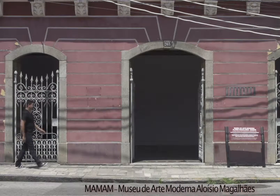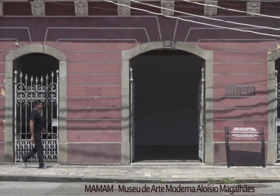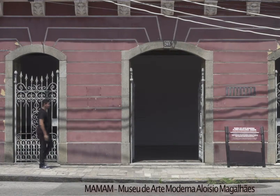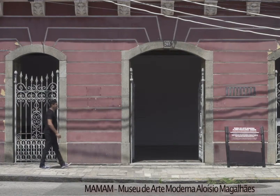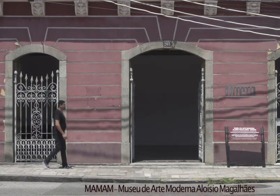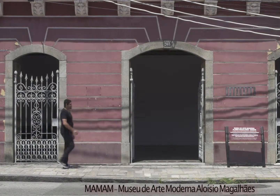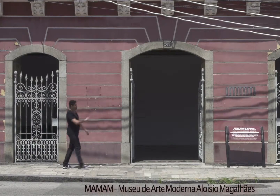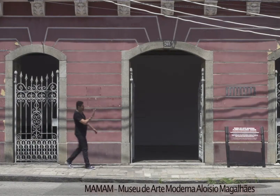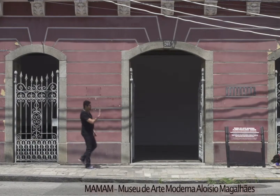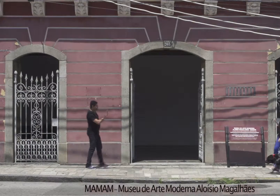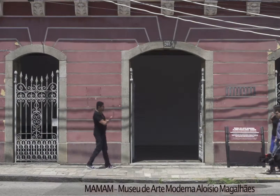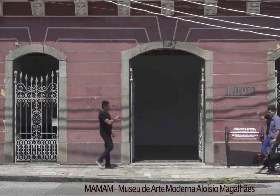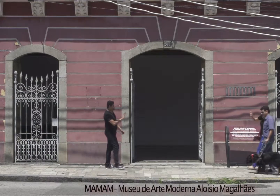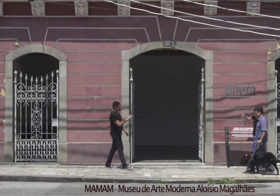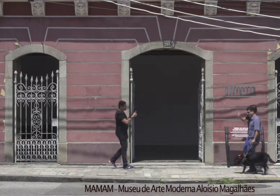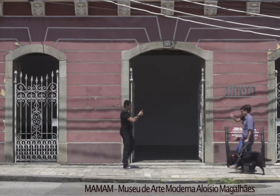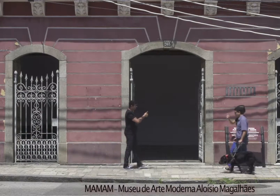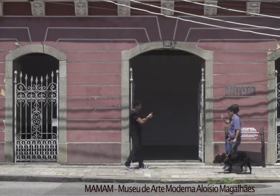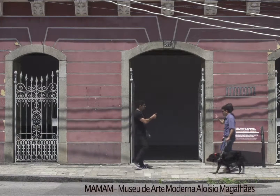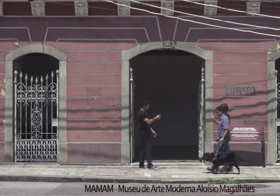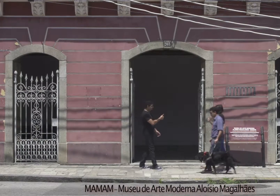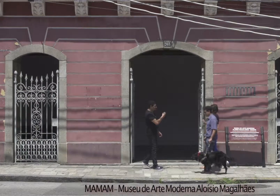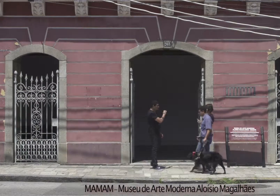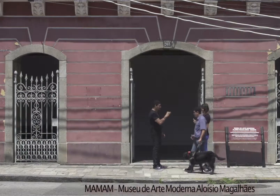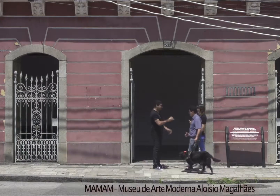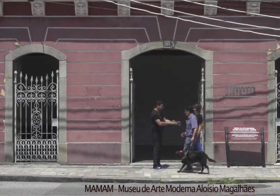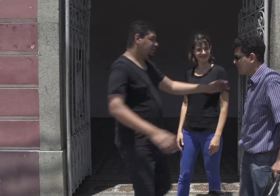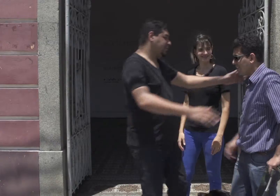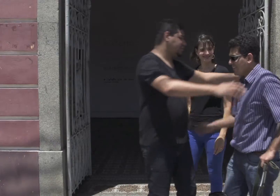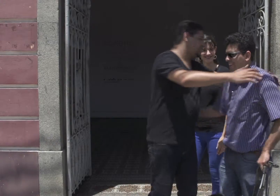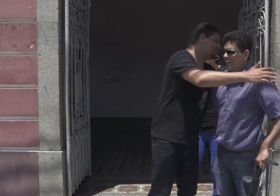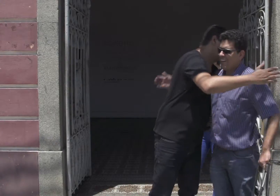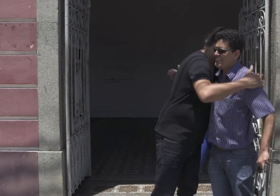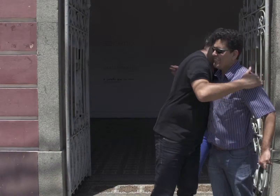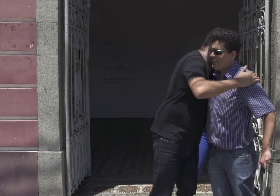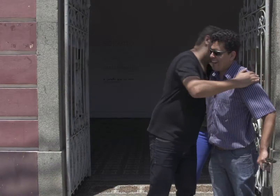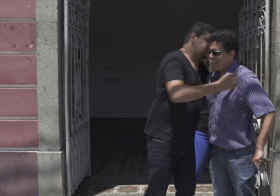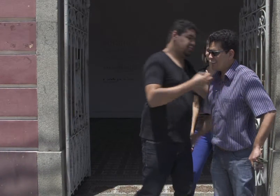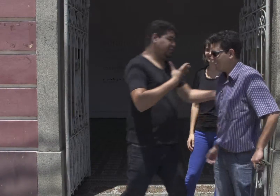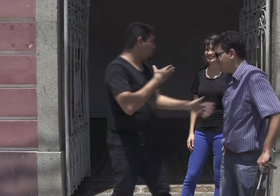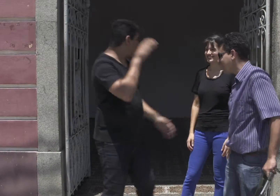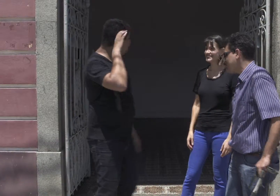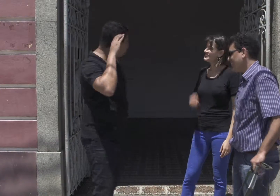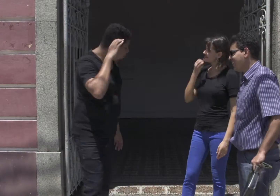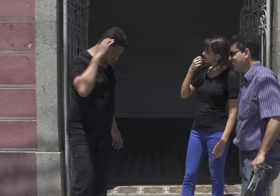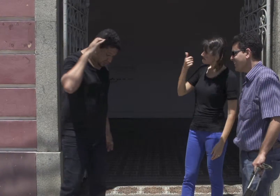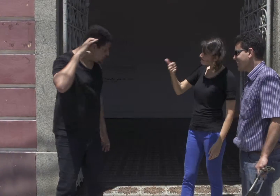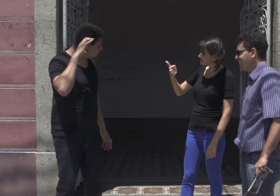moreno encontra uma mulher e um homem com cão guia na entrada do Mamã E aí Milton? aí Hernani, tudo bem cara? Tudo bom? Maravilha Tudo bem?